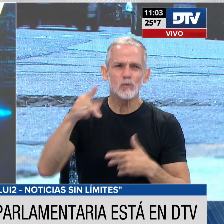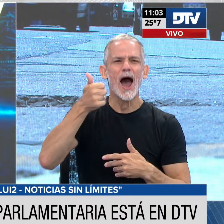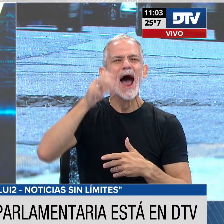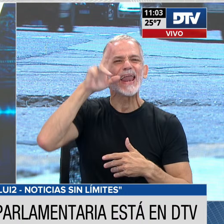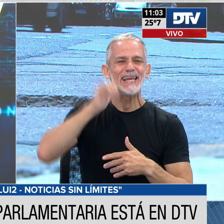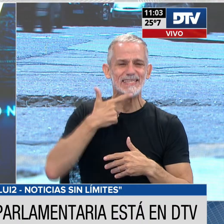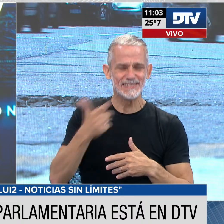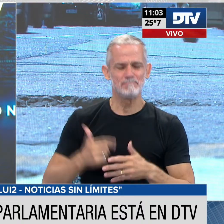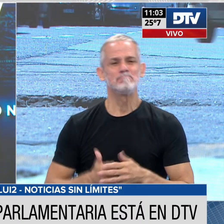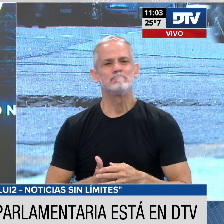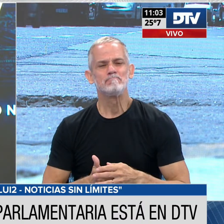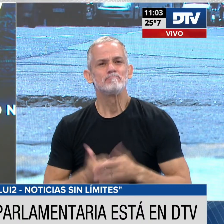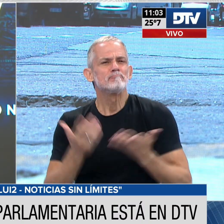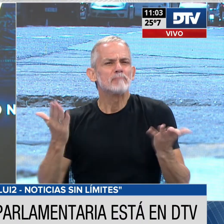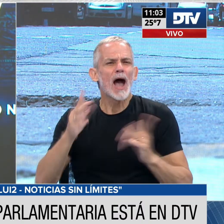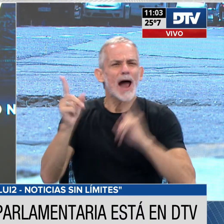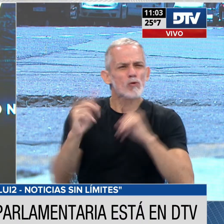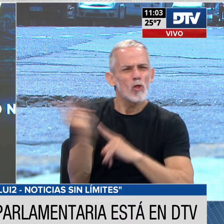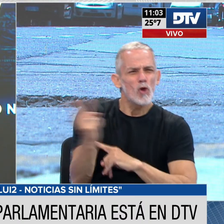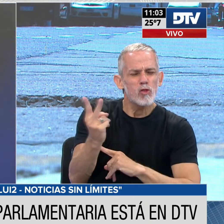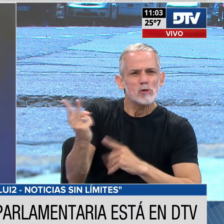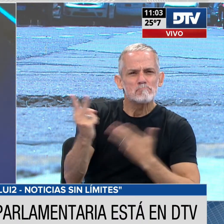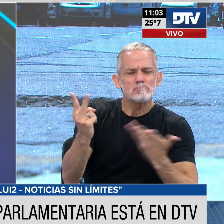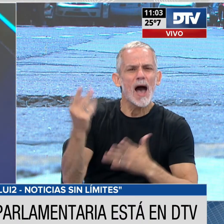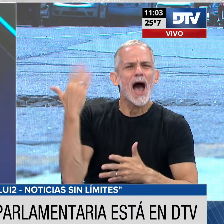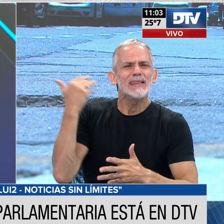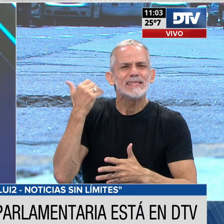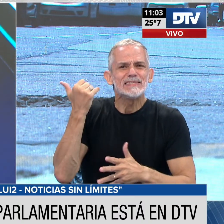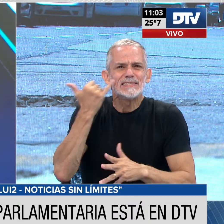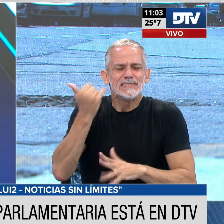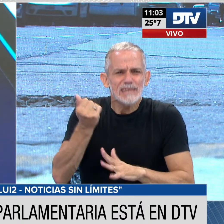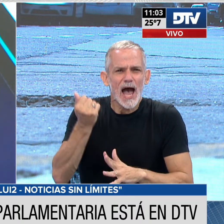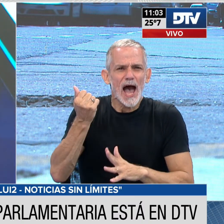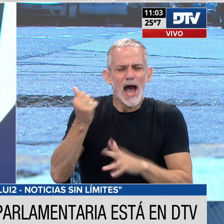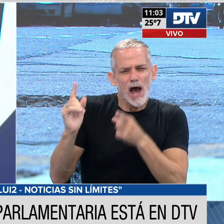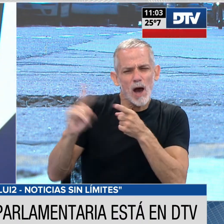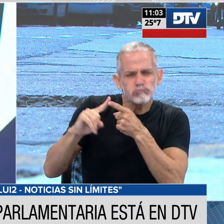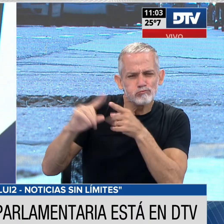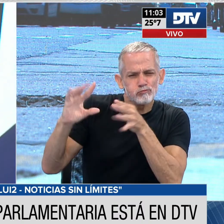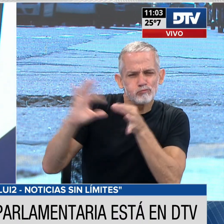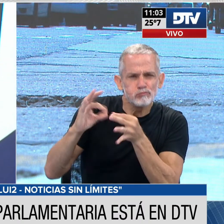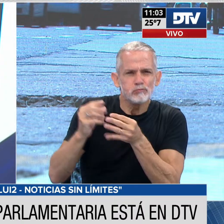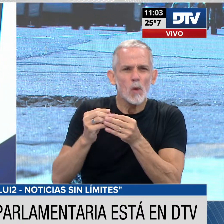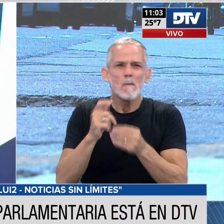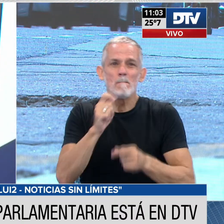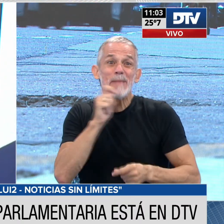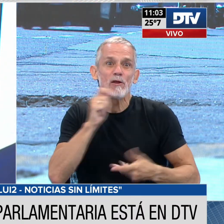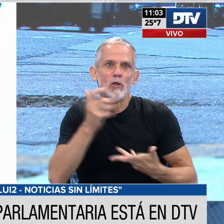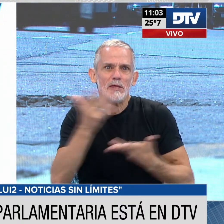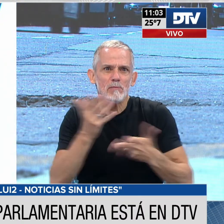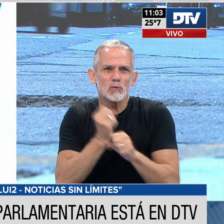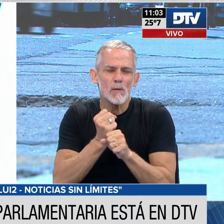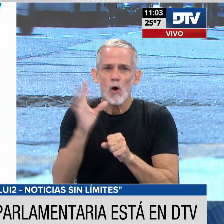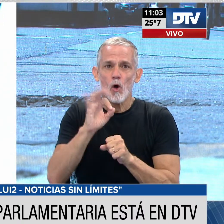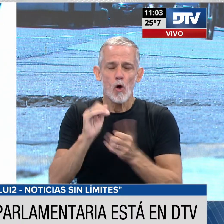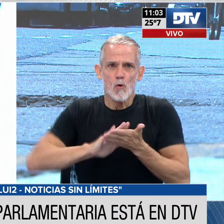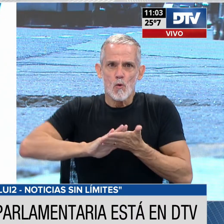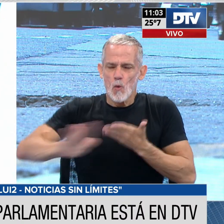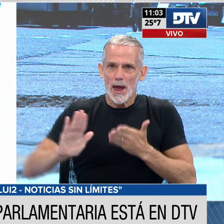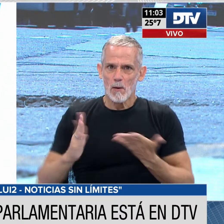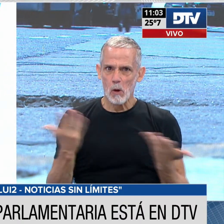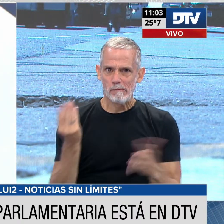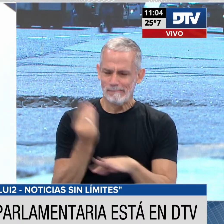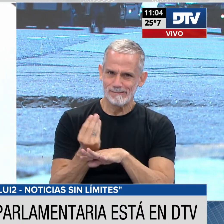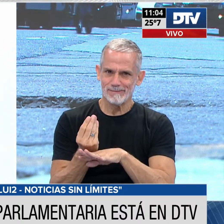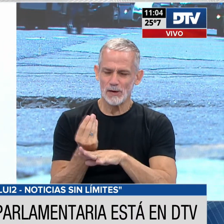decime una cosa, ¿alguno de ustedes dos había tenido algún tipo de vínculo con el periodismo o no? ¿O esto es